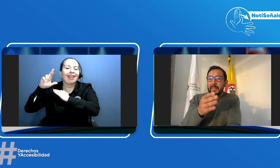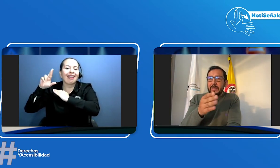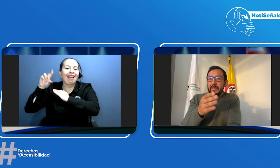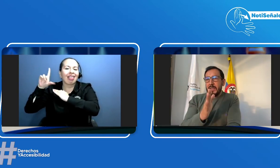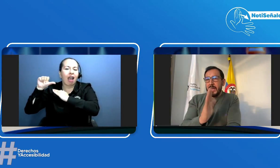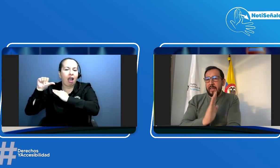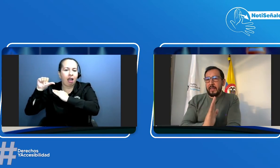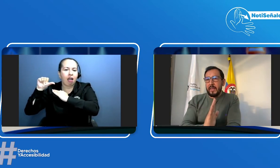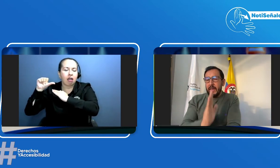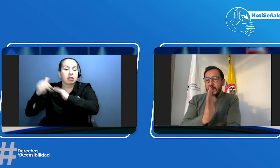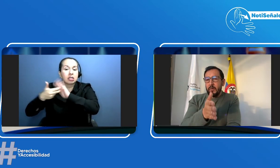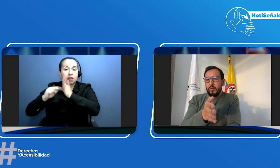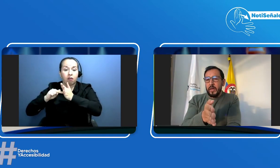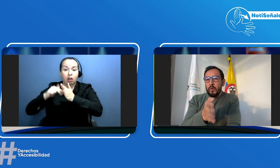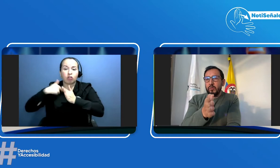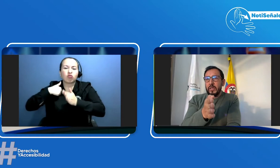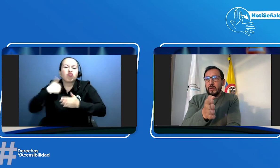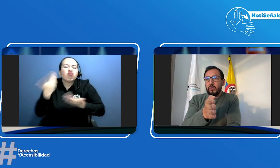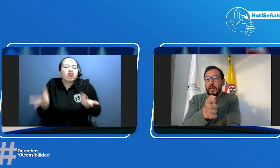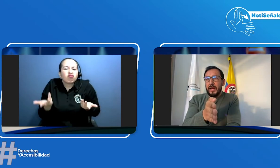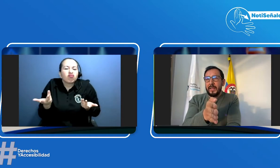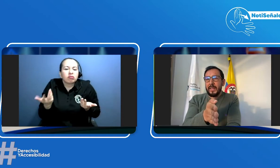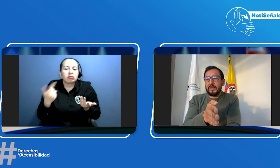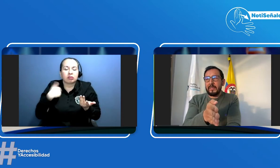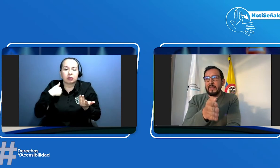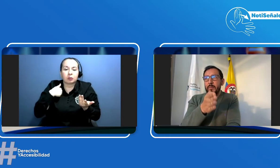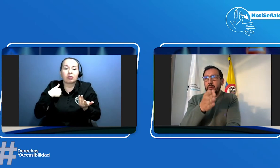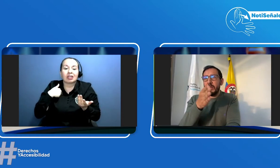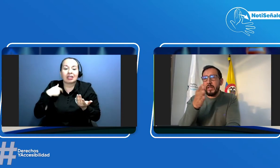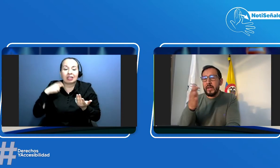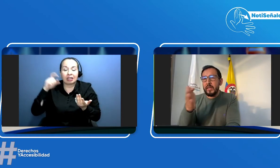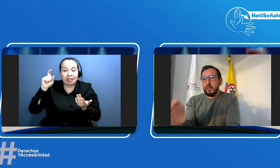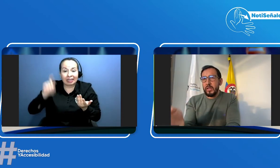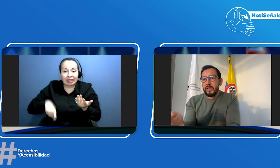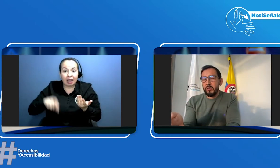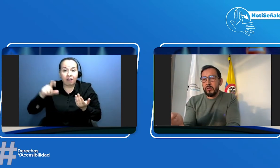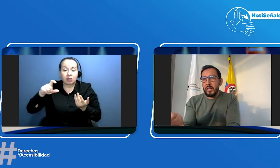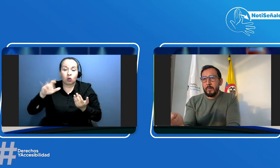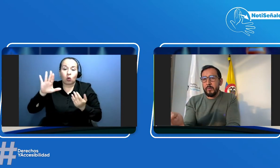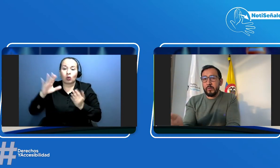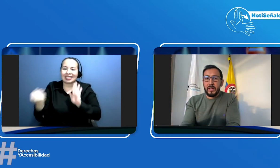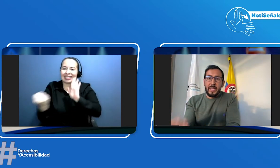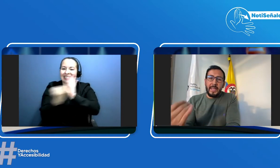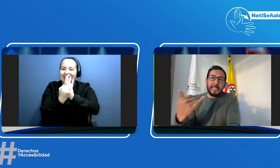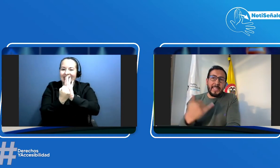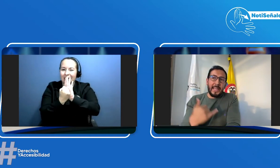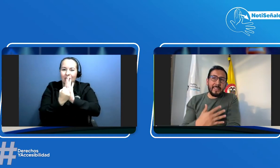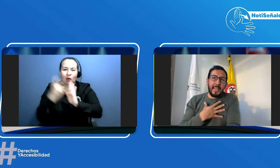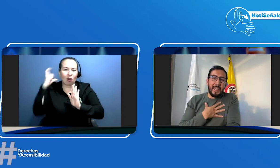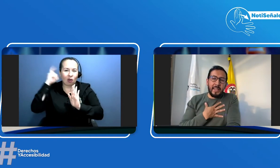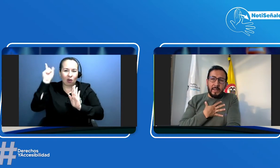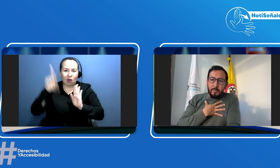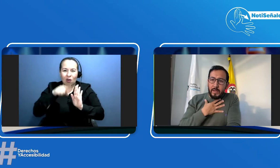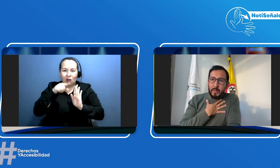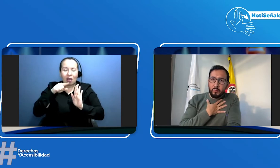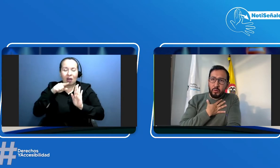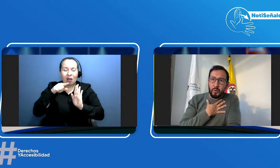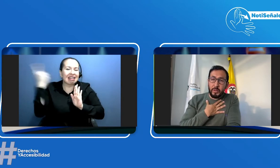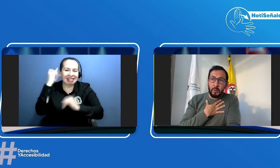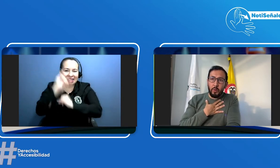tendré que usar el símbolo internacional de sordera profunda ya sea en mi automóvil o